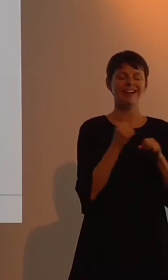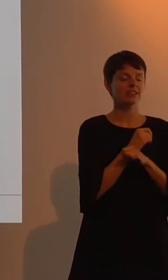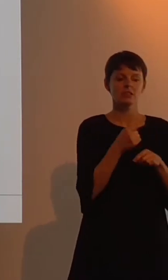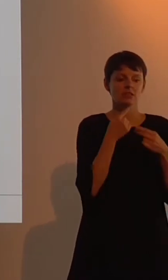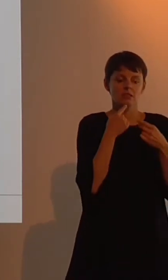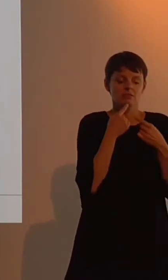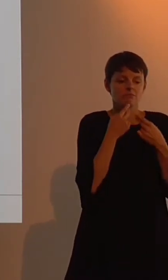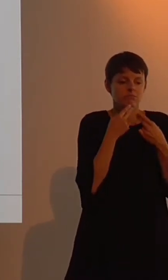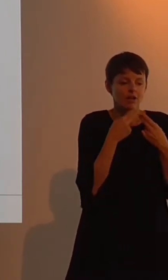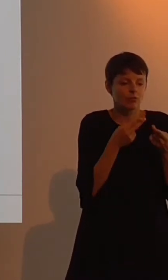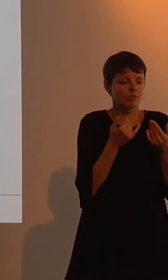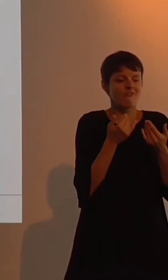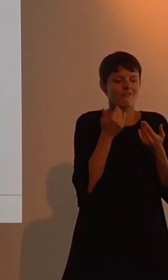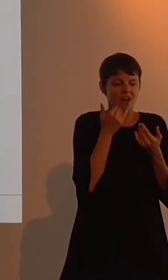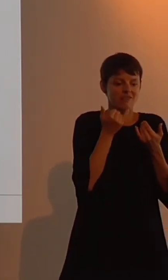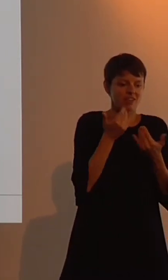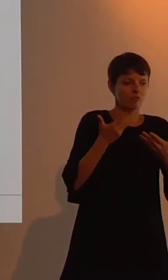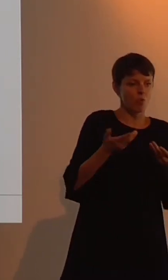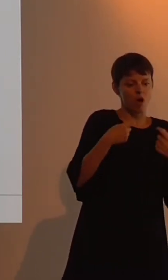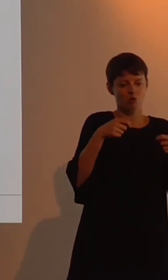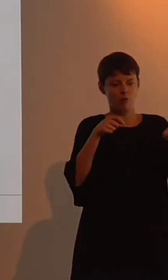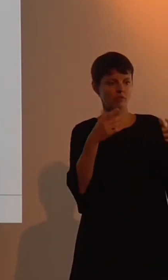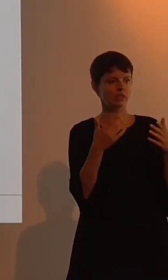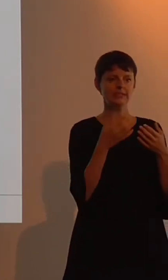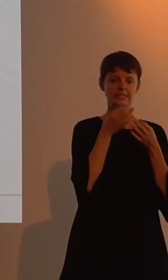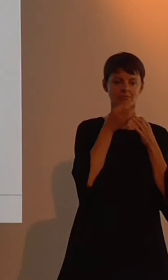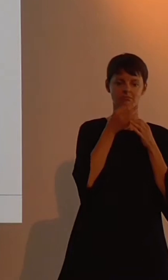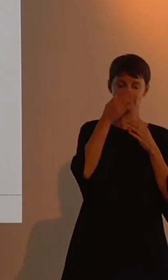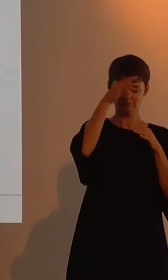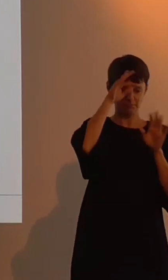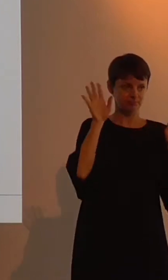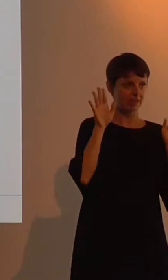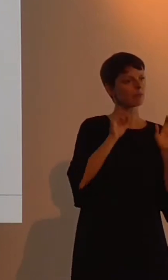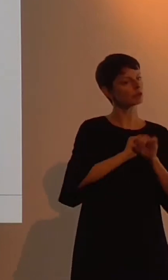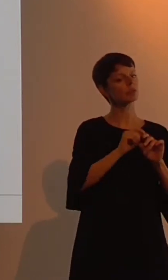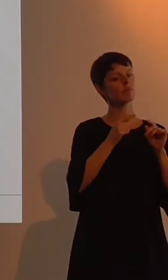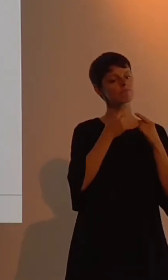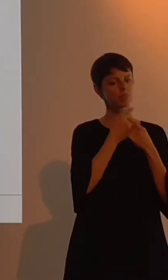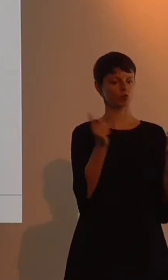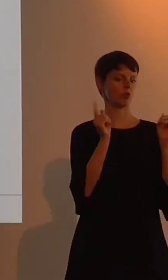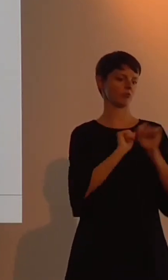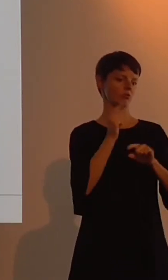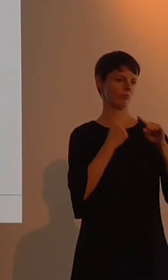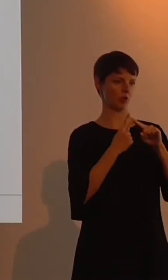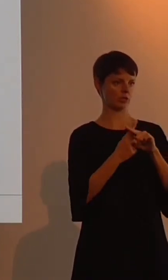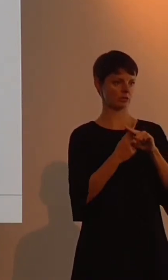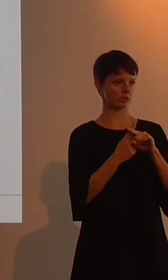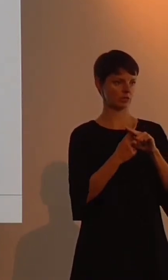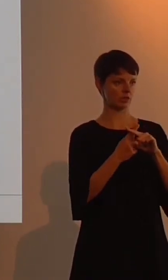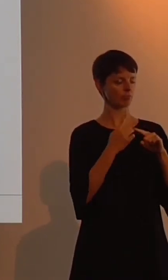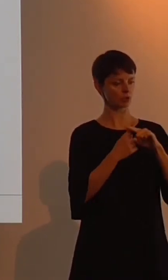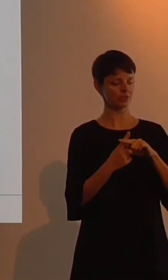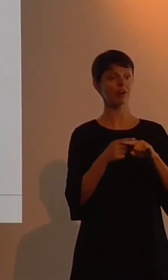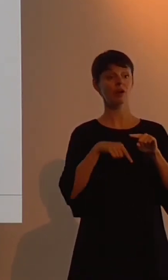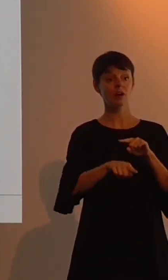und 22.15 Uhr können jetzt nicht drauf verlassen, dass sie noch ein bisschen Detailkenntnis. Das heißt, auch wenn es ein ZDF-Spezial gibt, weil in